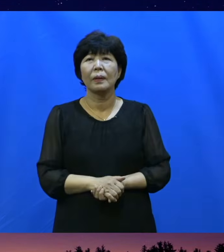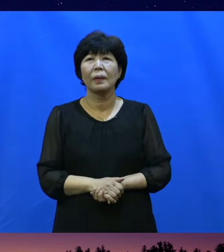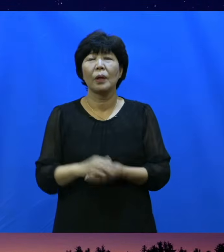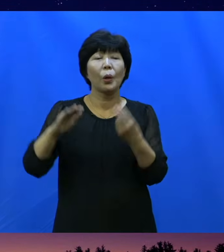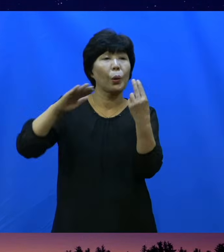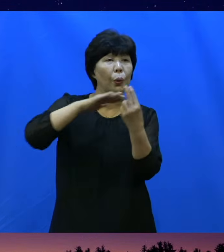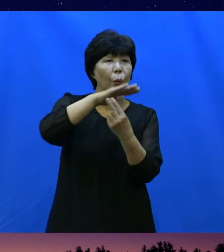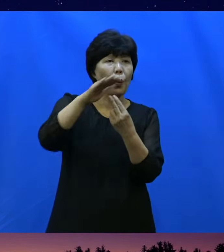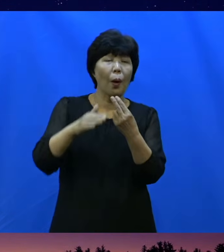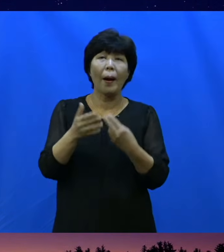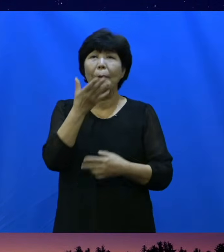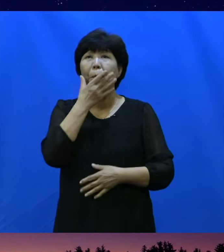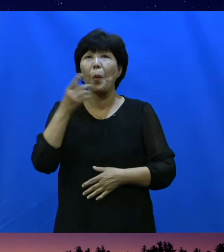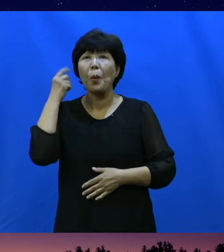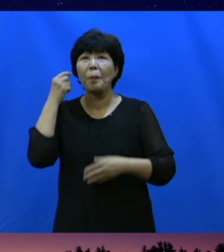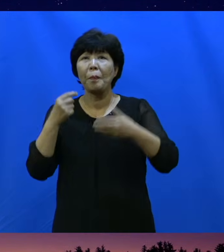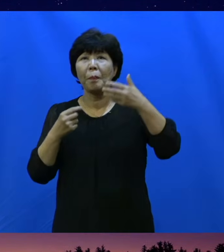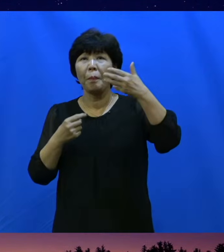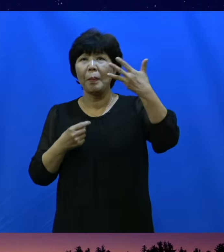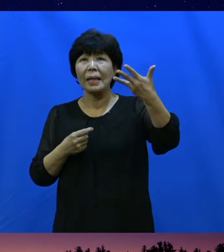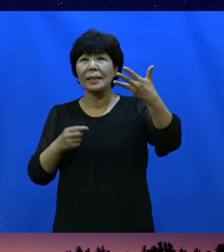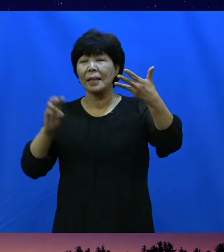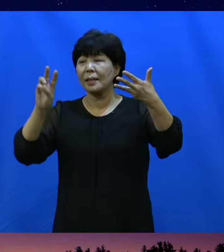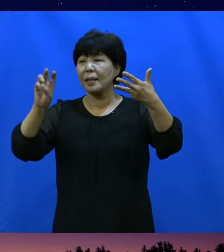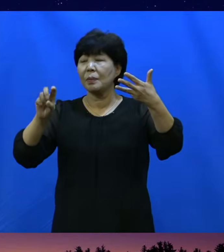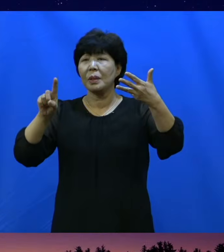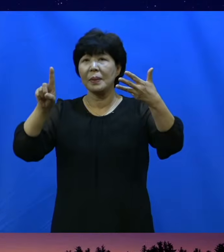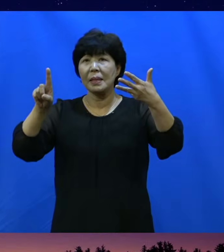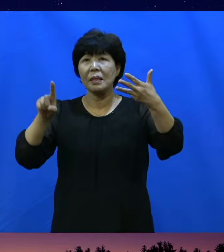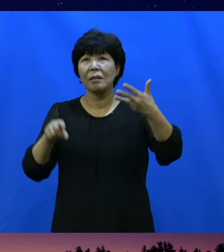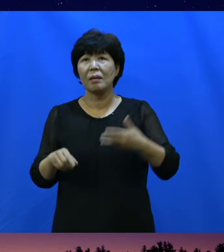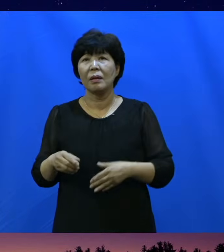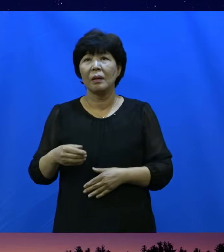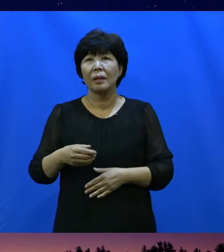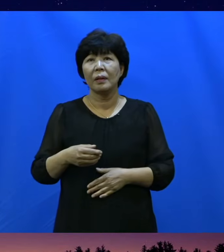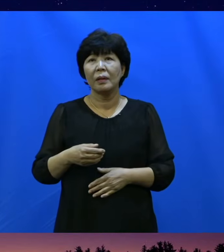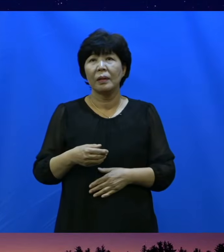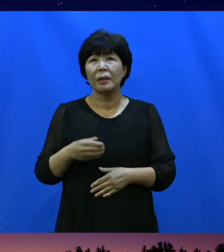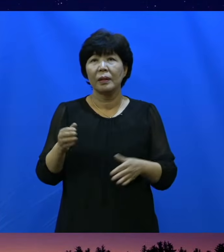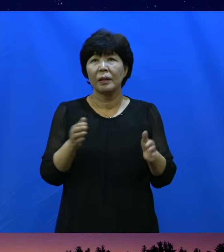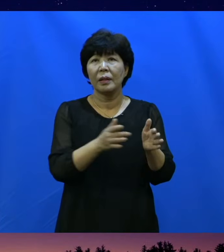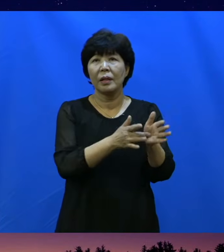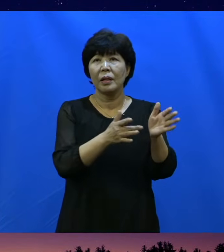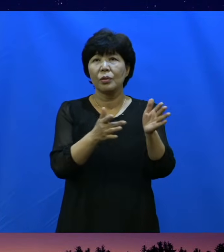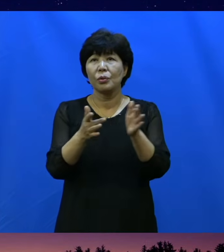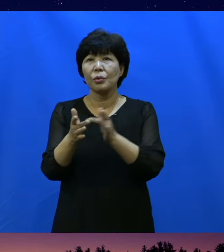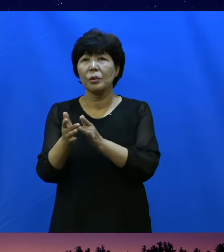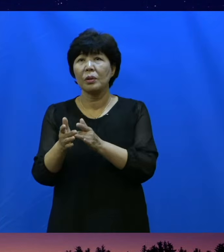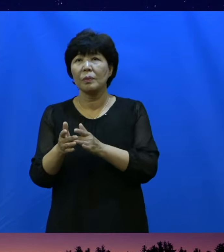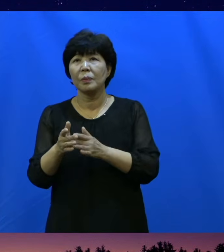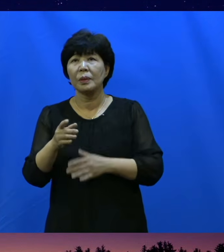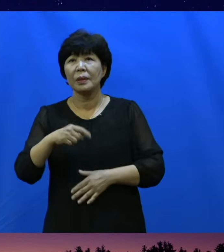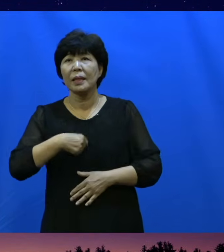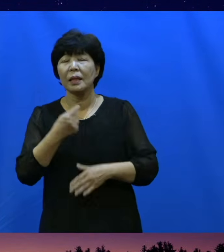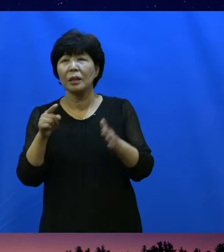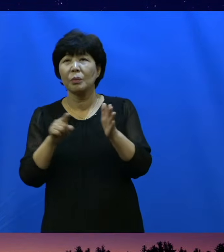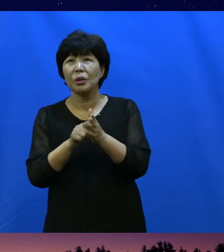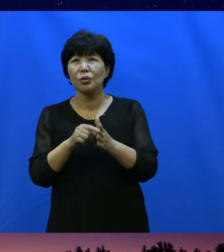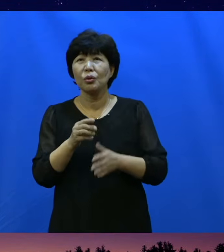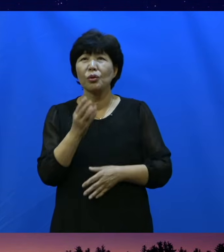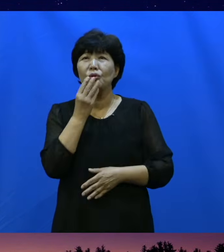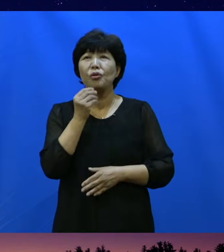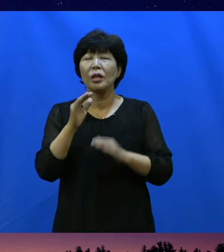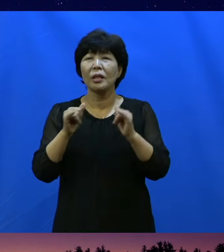요한복음 8장 31절 32절, 그러므로 예수께서 자기를 믿은 유대인들에게 이르시되 너희가 내 말에 거하면 참으로 내 제자가 되고 진리를 알지니 진리가